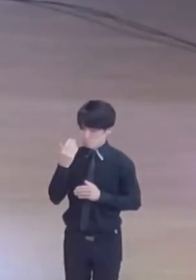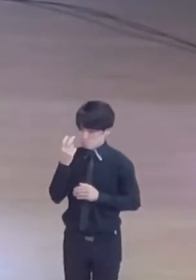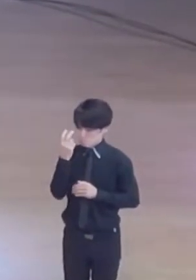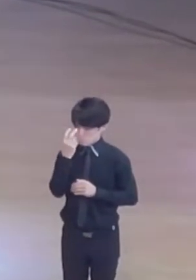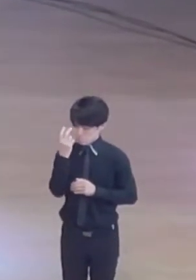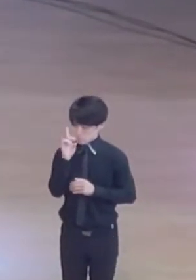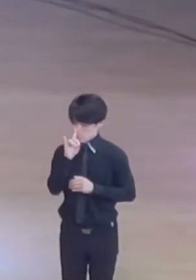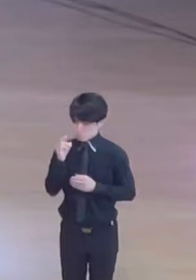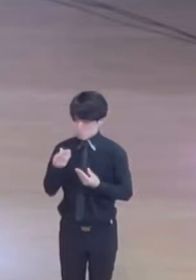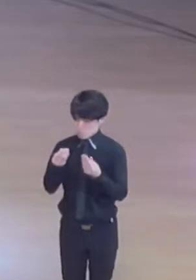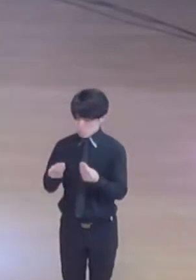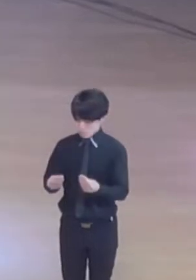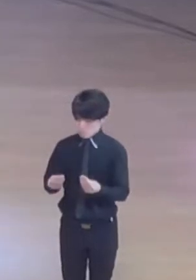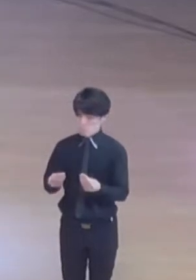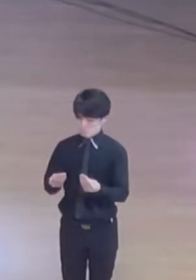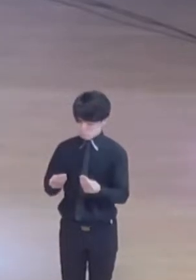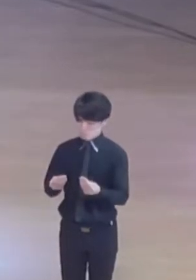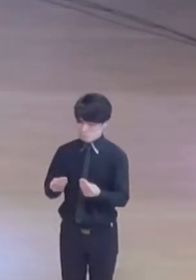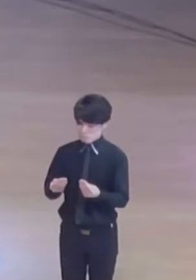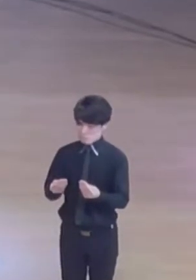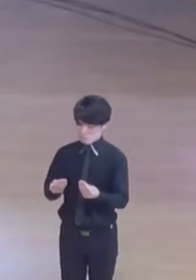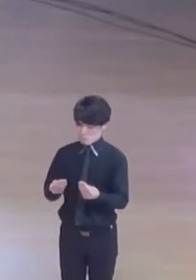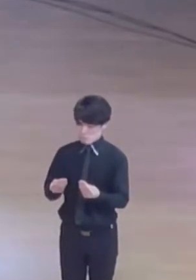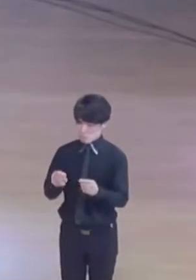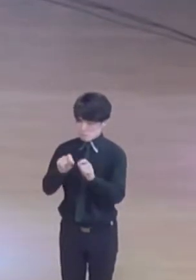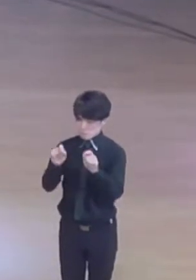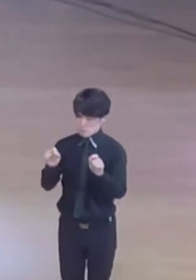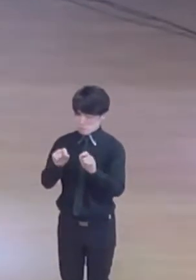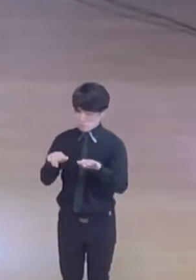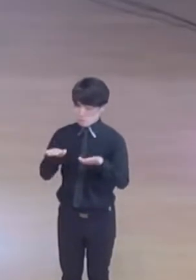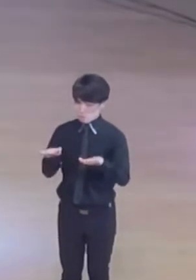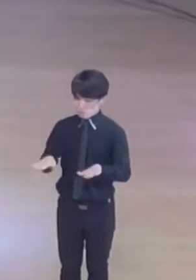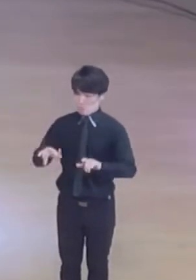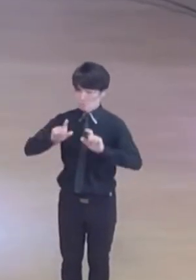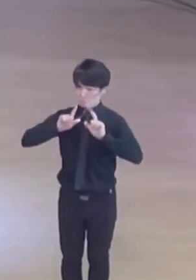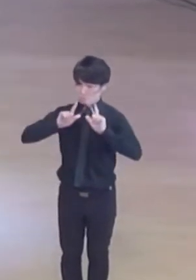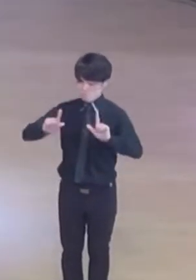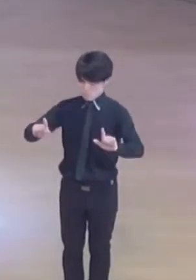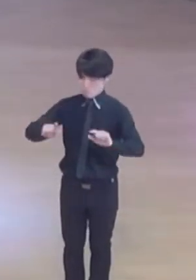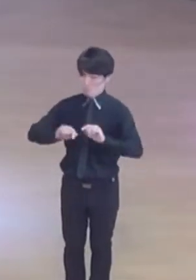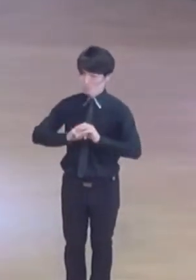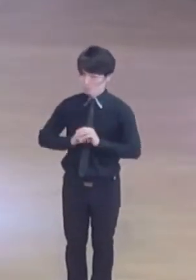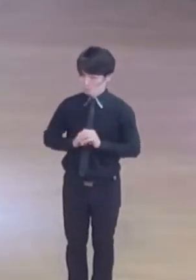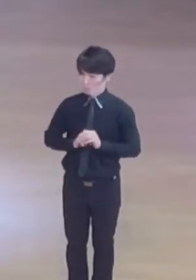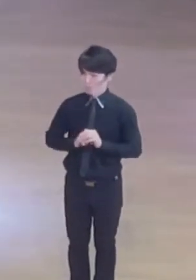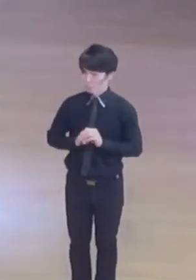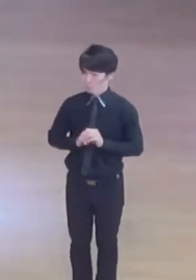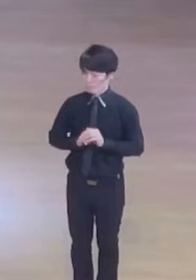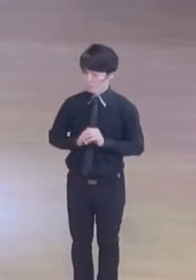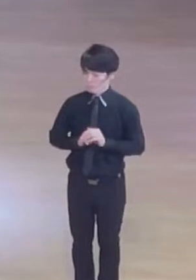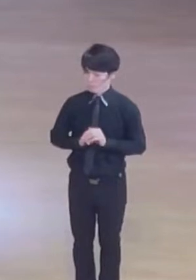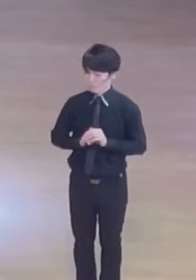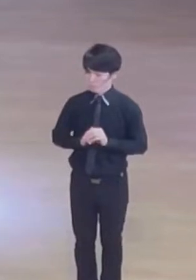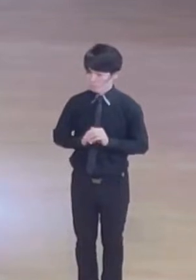審査が完了しましたので結果を発表いたします。